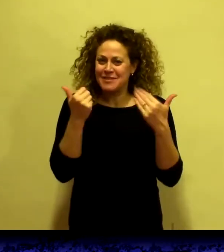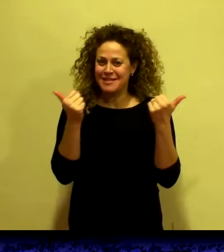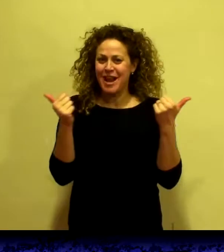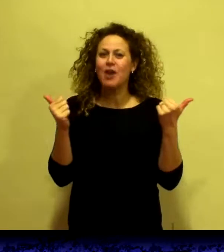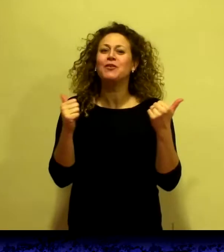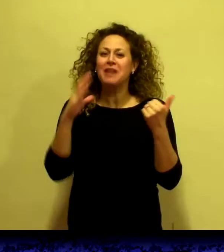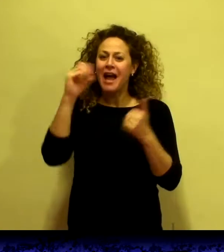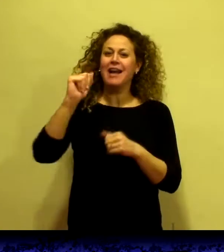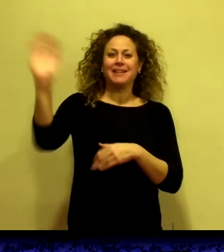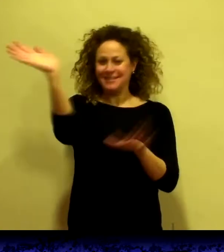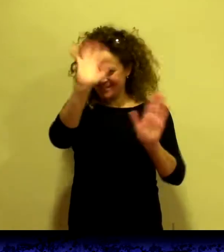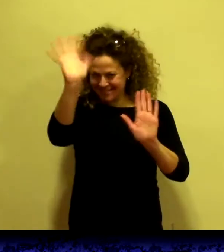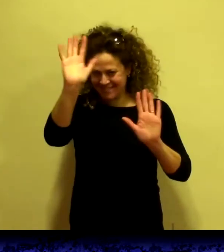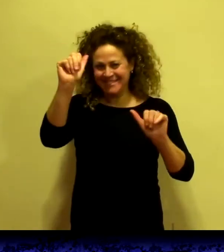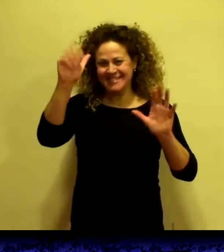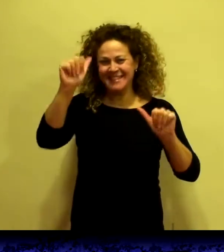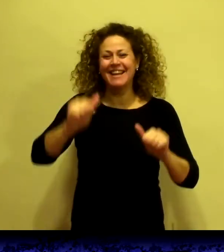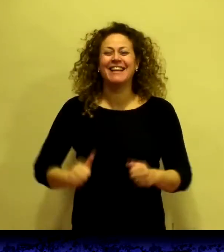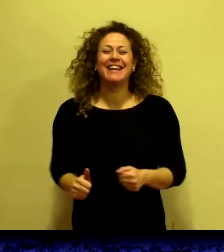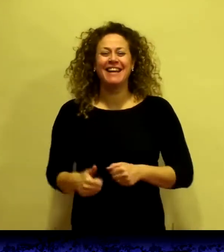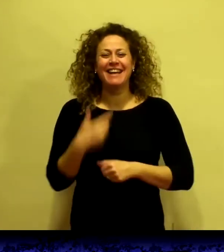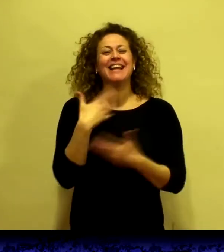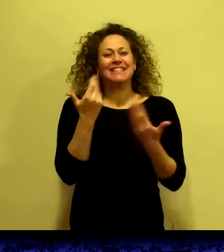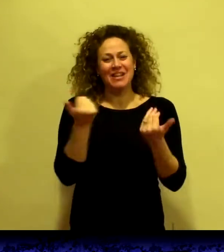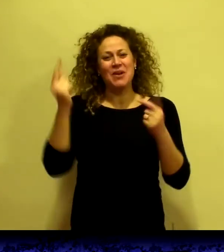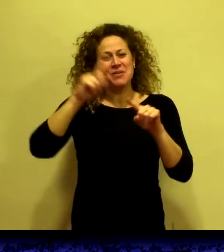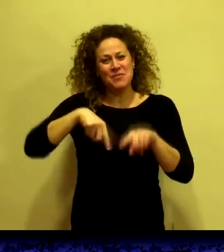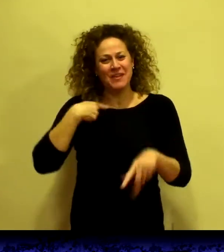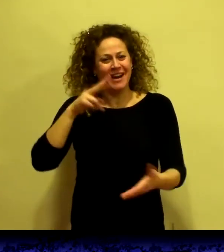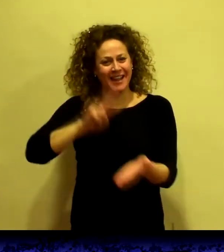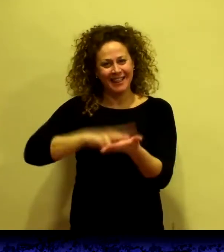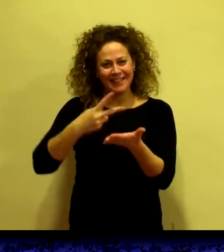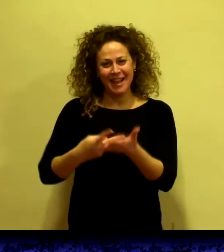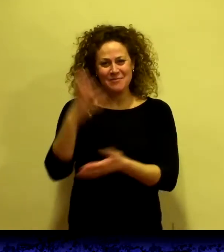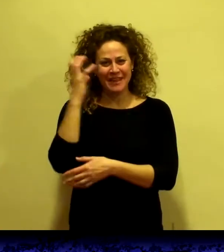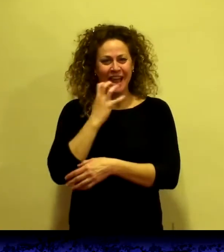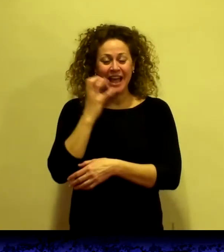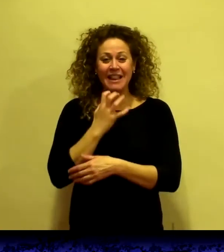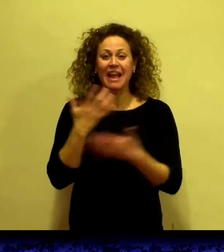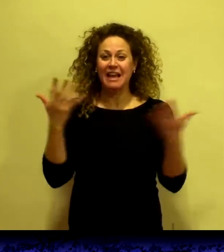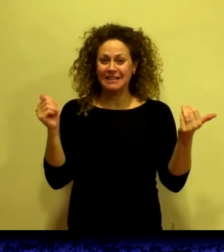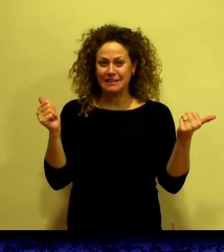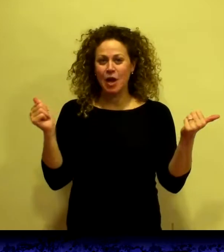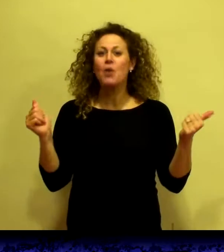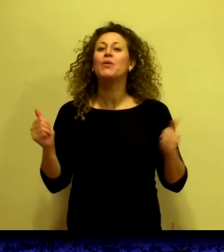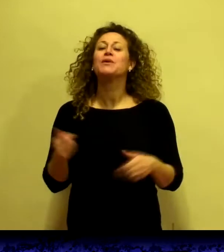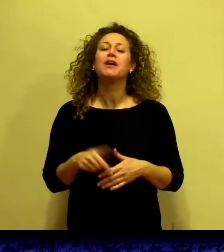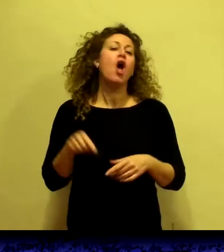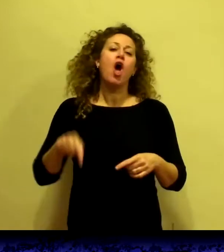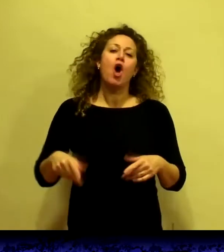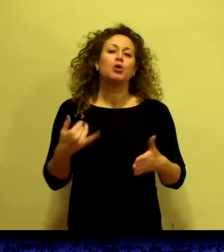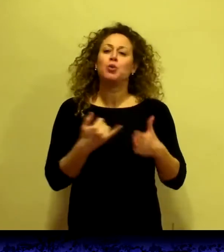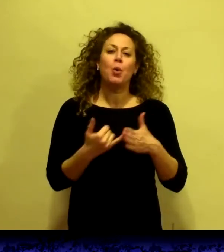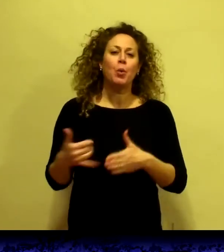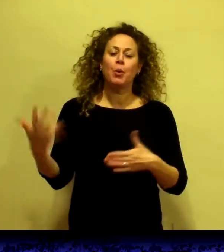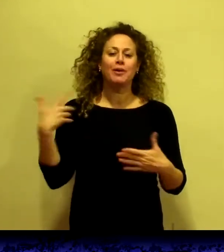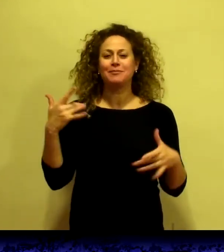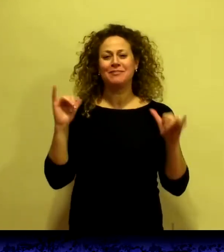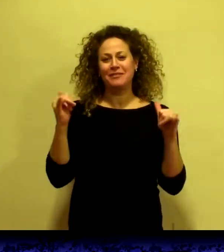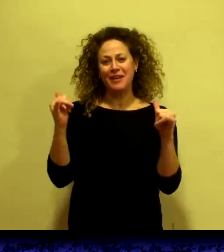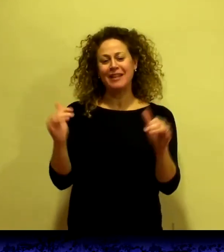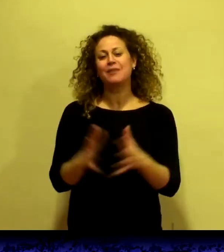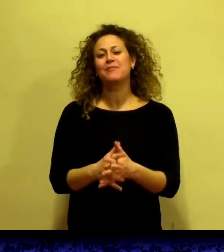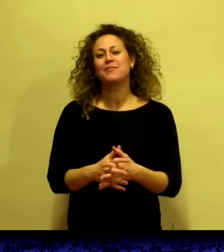tu, Kate, saluta. Ok. E niente. Questo, oggi questo è andato. Non so se hai bevuto una